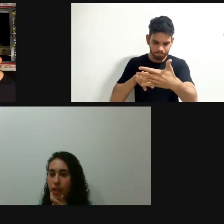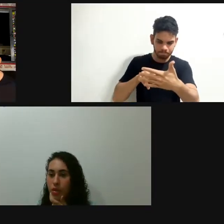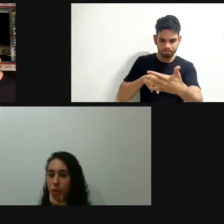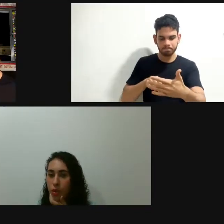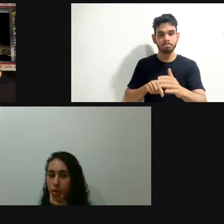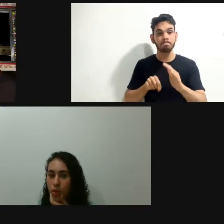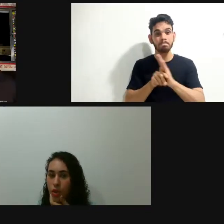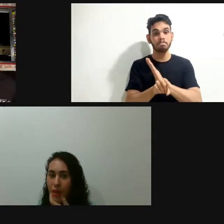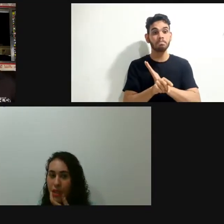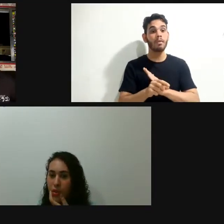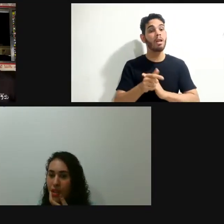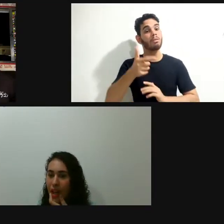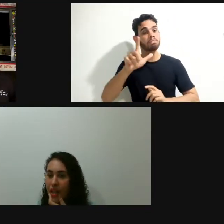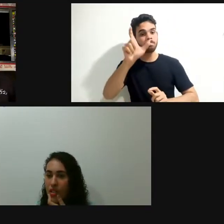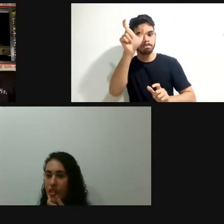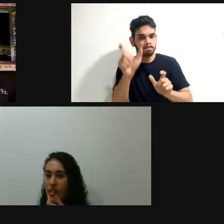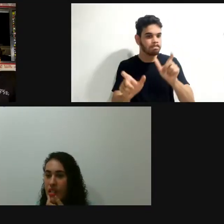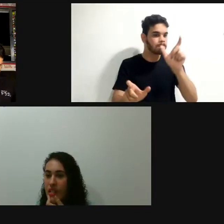perguntando sobre os outros